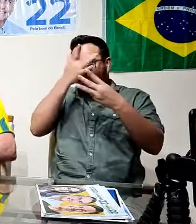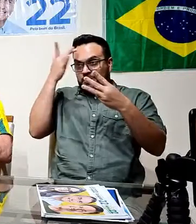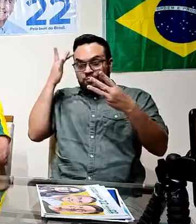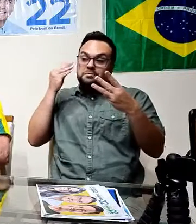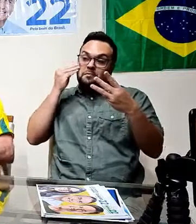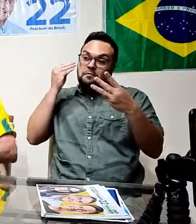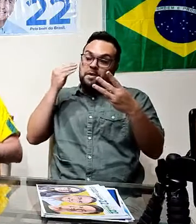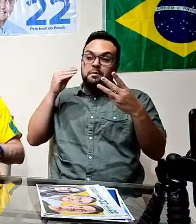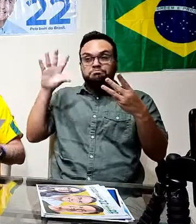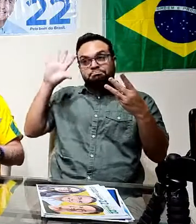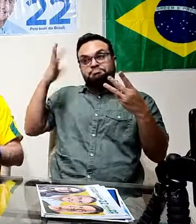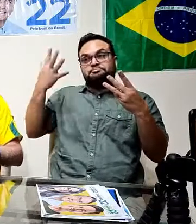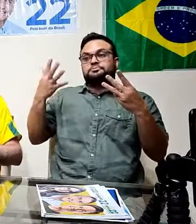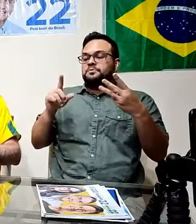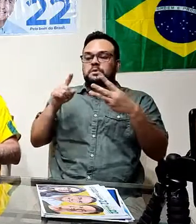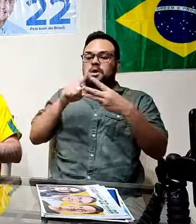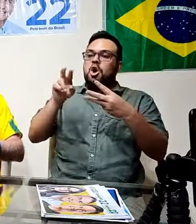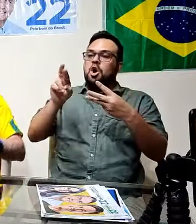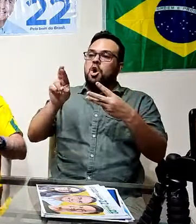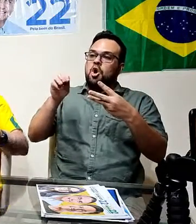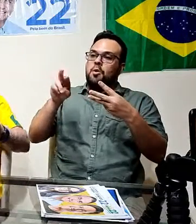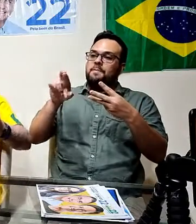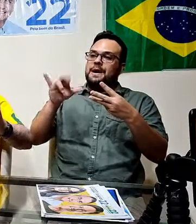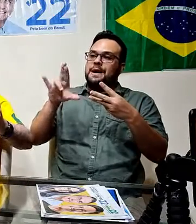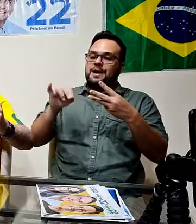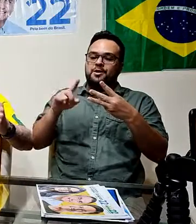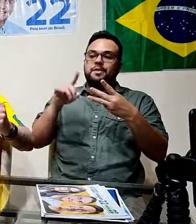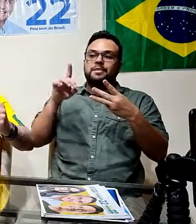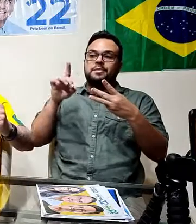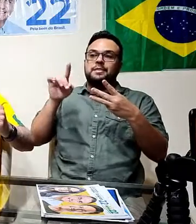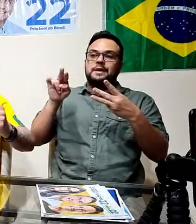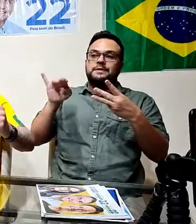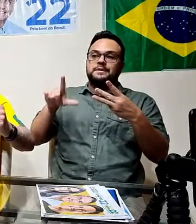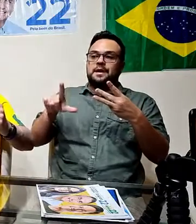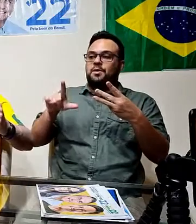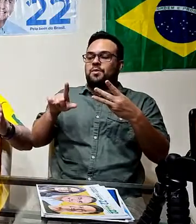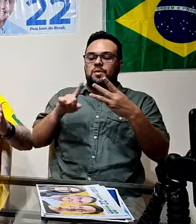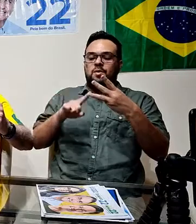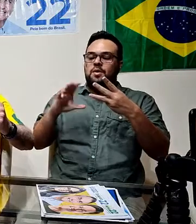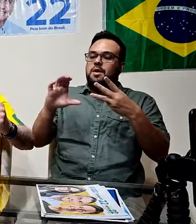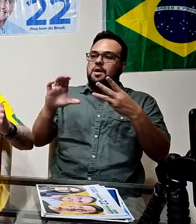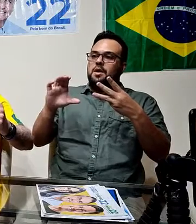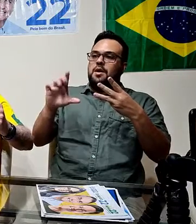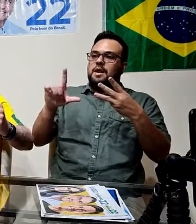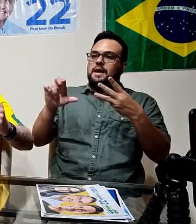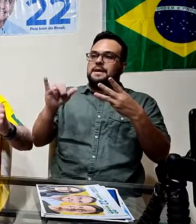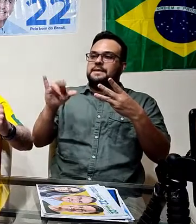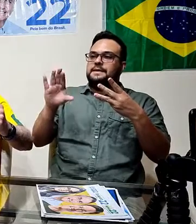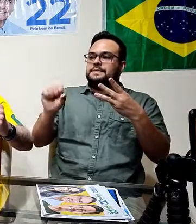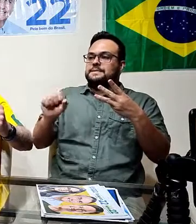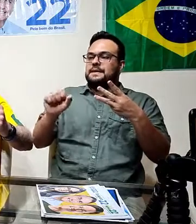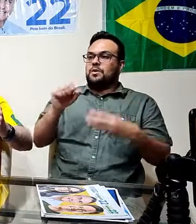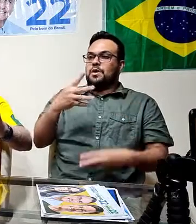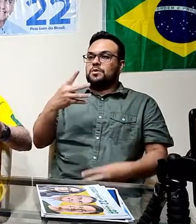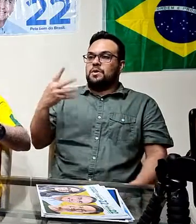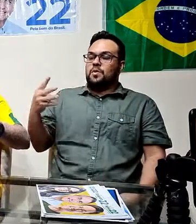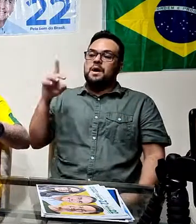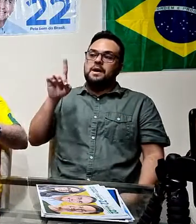acontece. Temos aí o Romário, eu, Daniel Silveira e a Clarissa. Tá? A Clarissa 444, Daniel